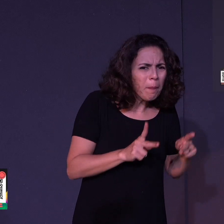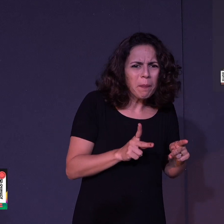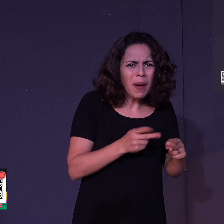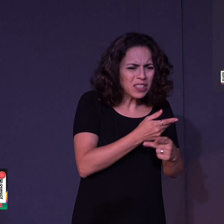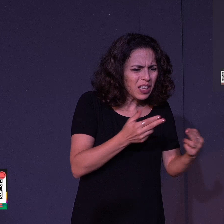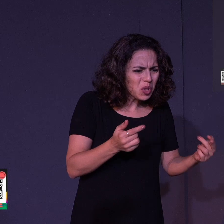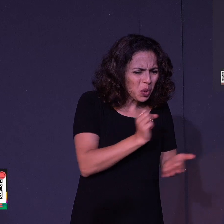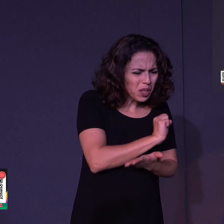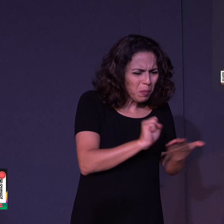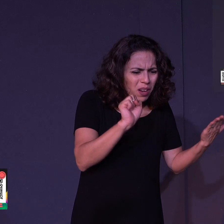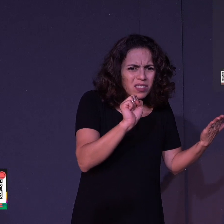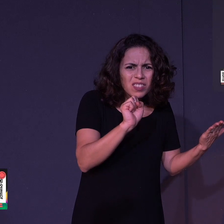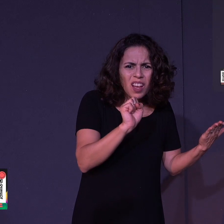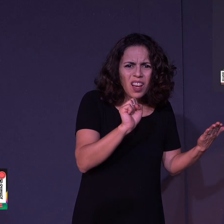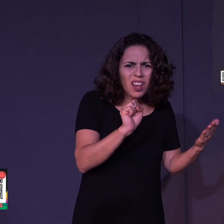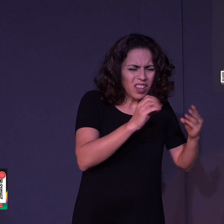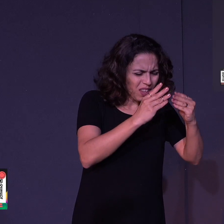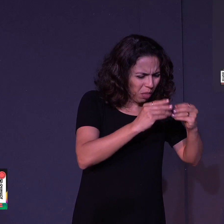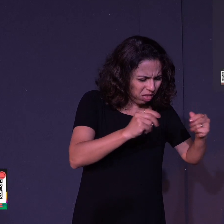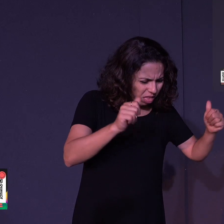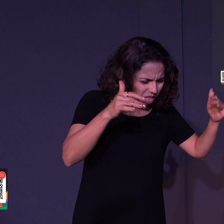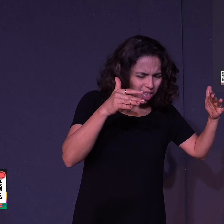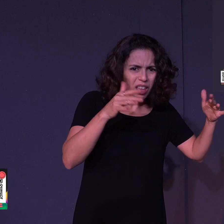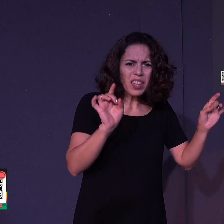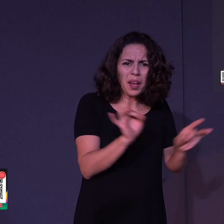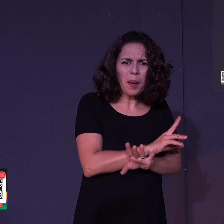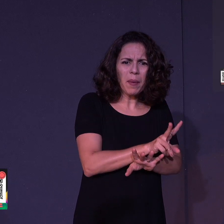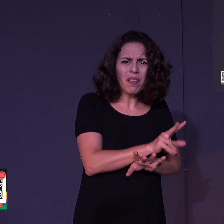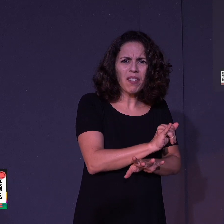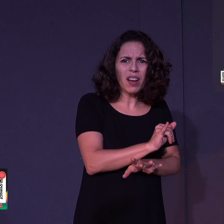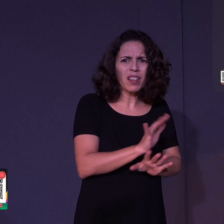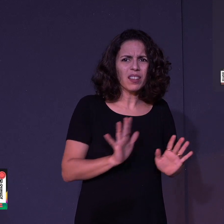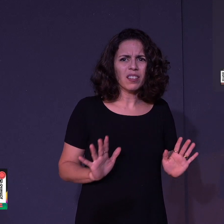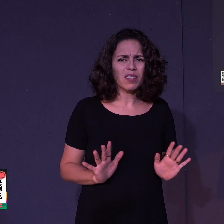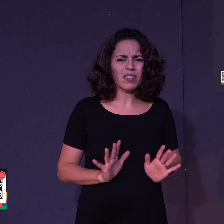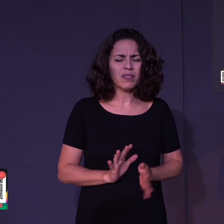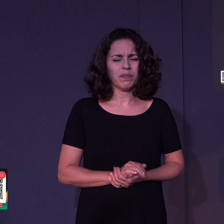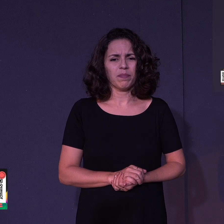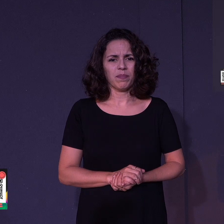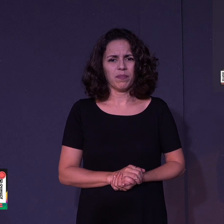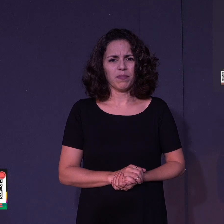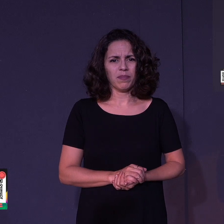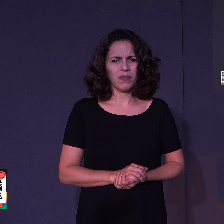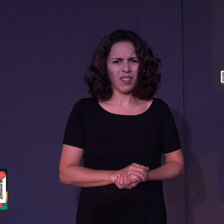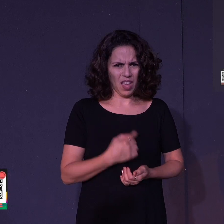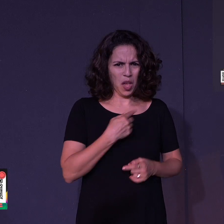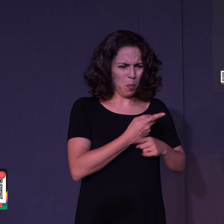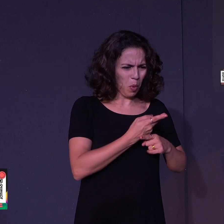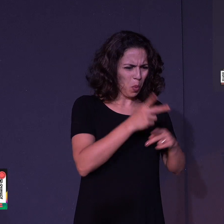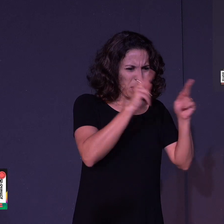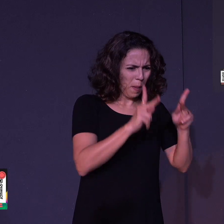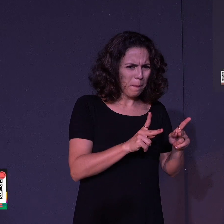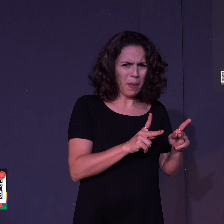que a ferrugem consome, e buscando paz em pessoas. Essa é a verdade. Pega a sua